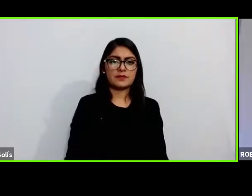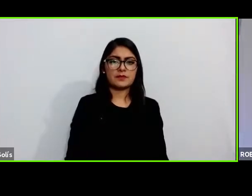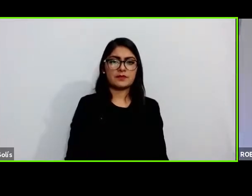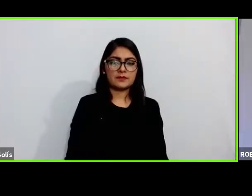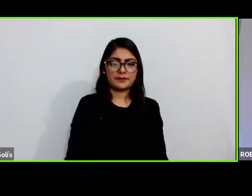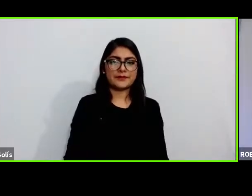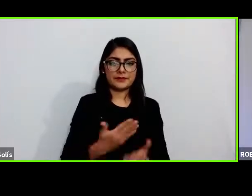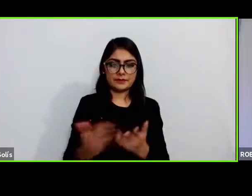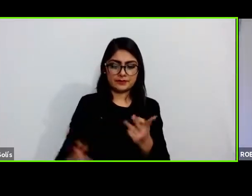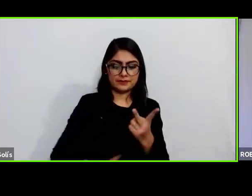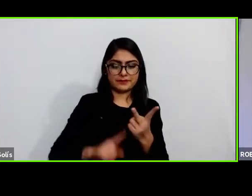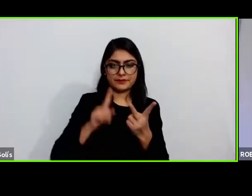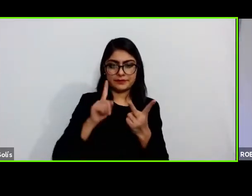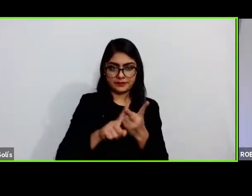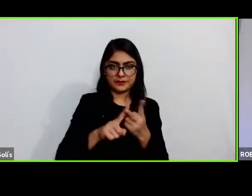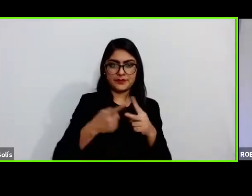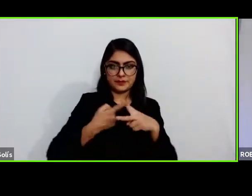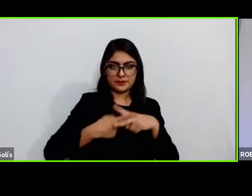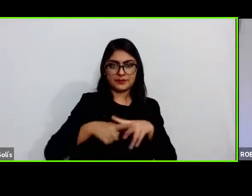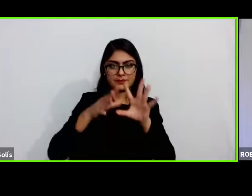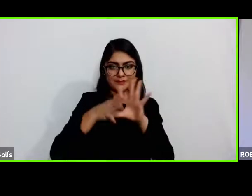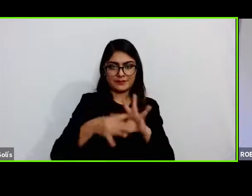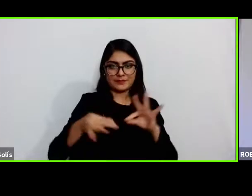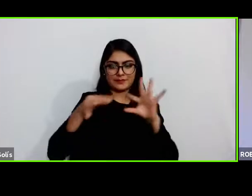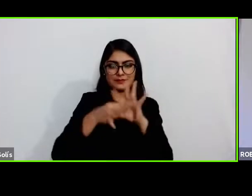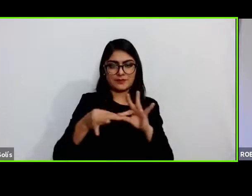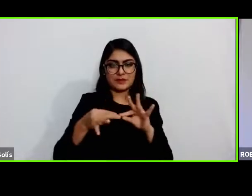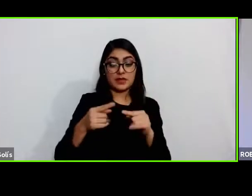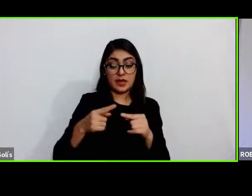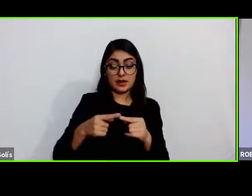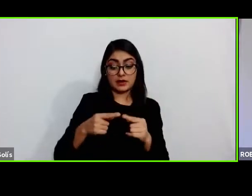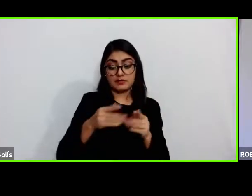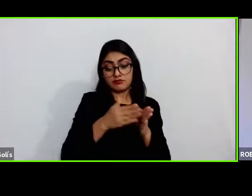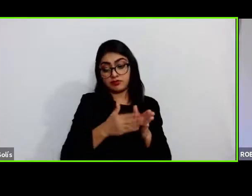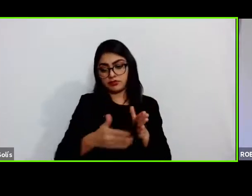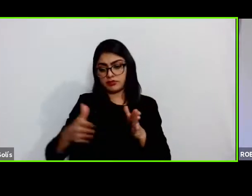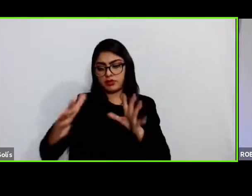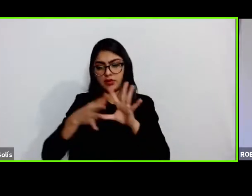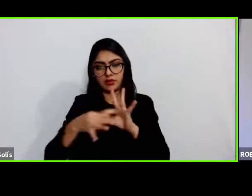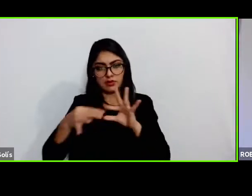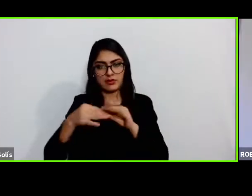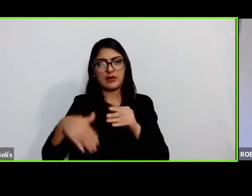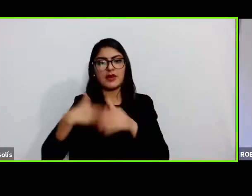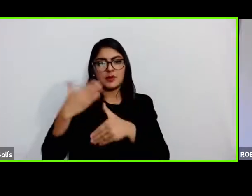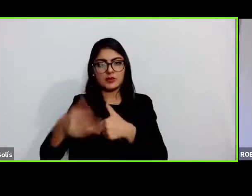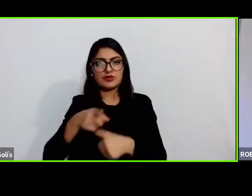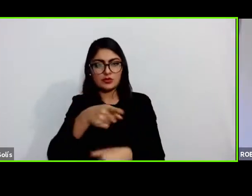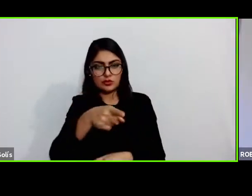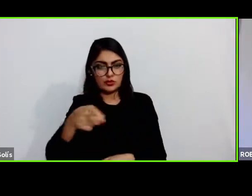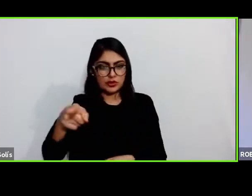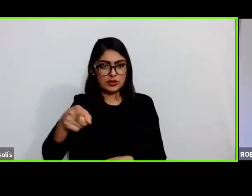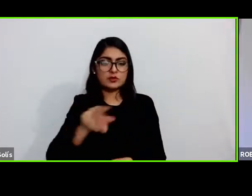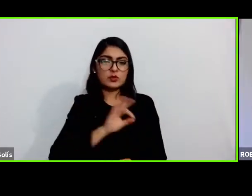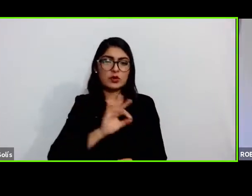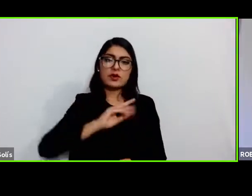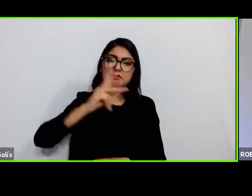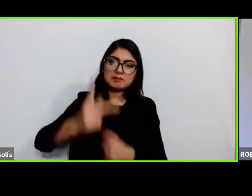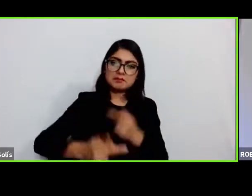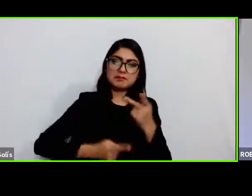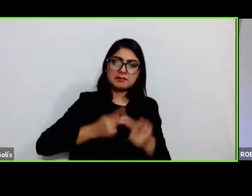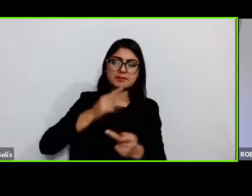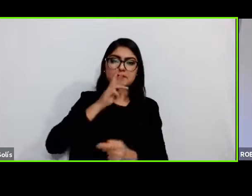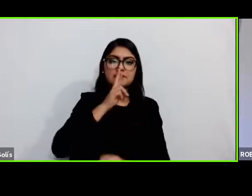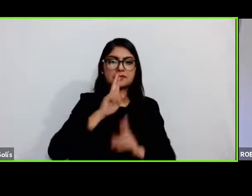La segunda parte de la charla, para después dar paso a la sesión de preguntas y respuestas,